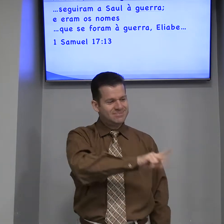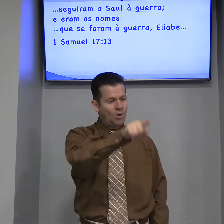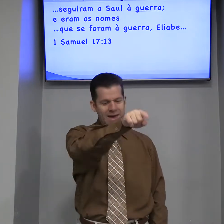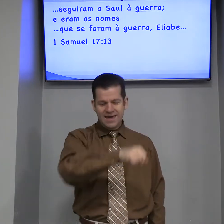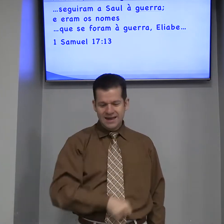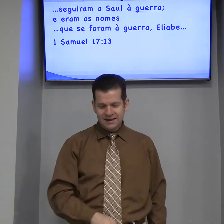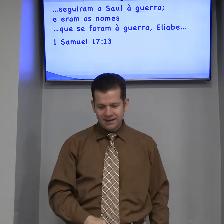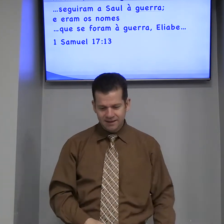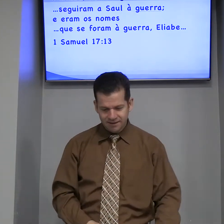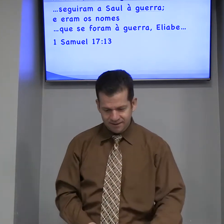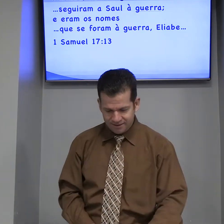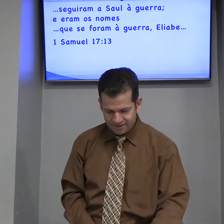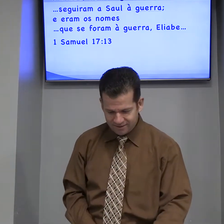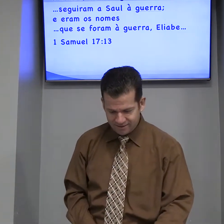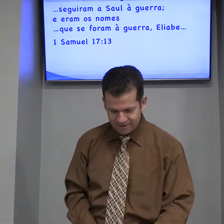não é ele.